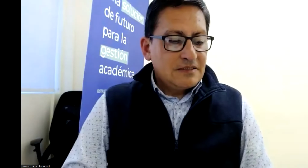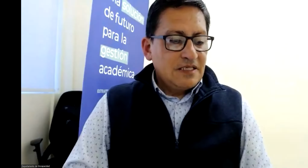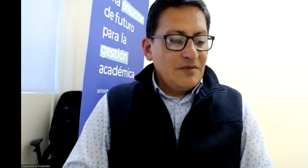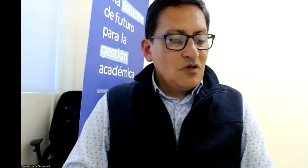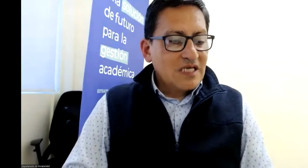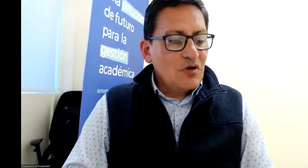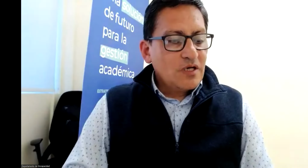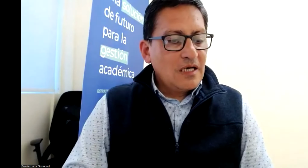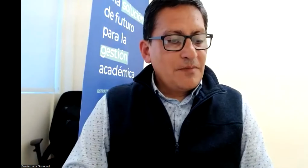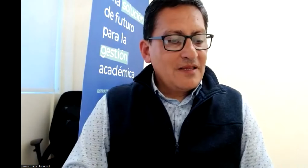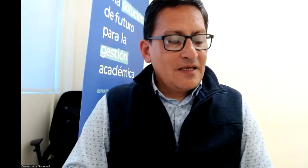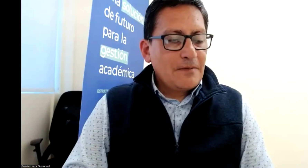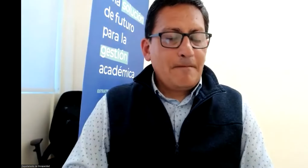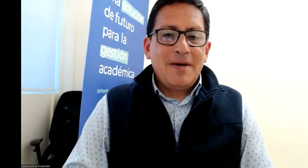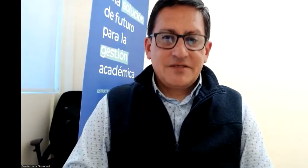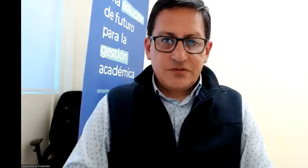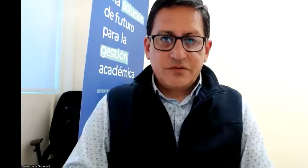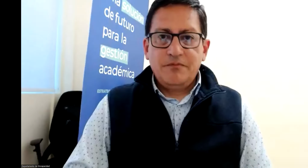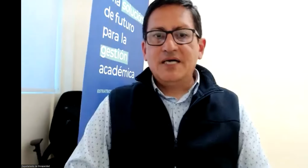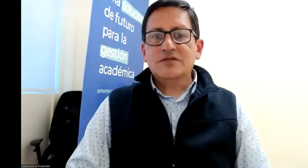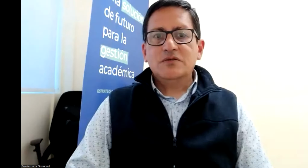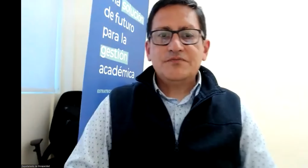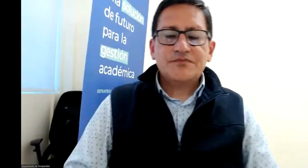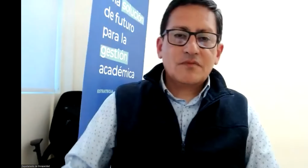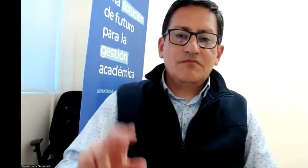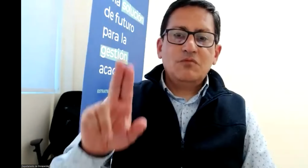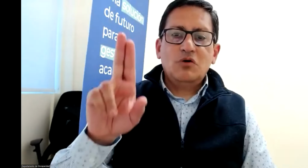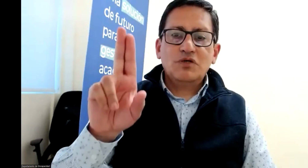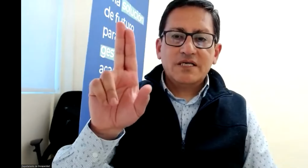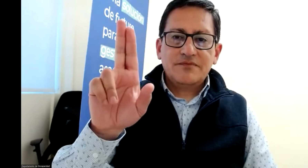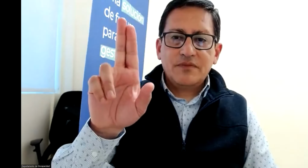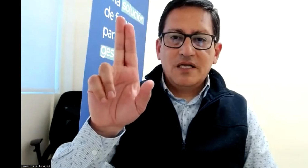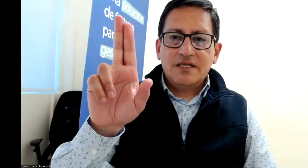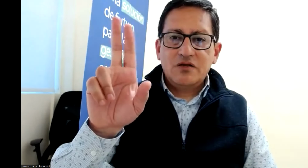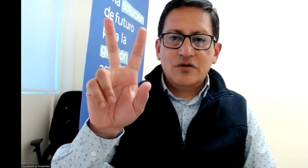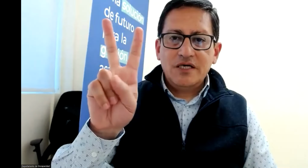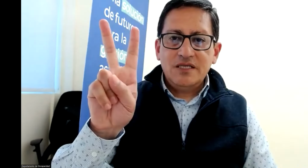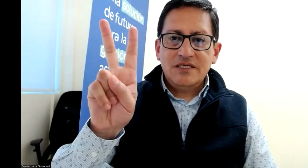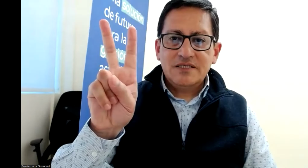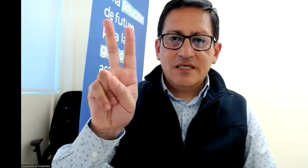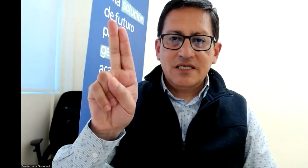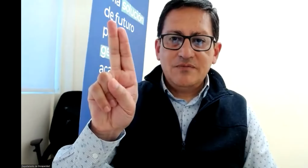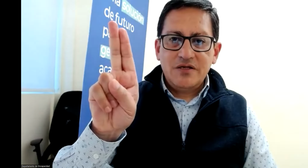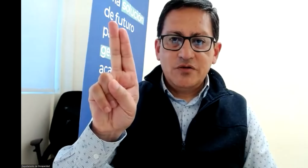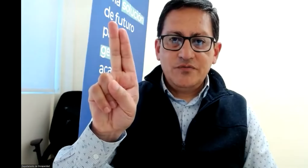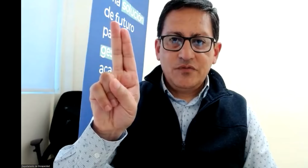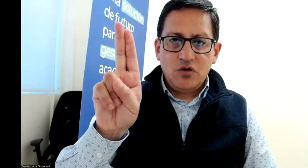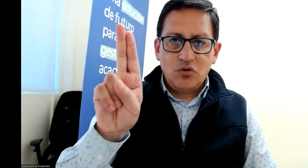Seguimos, seguimos con el mes de marzo. Marzo vamos a usar el dedo índice y medio. Lo